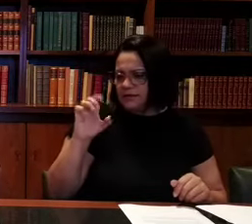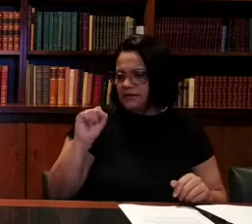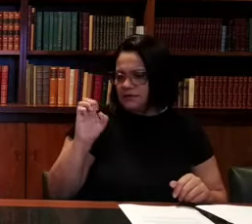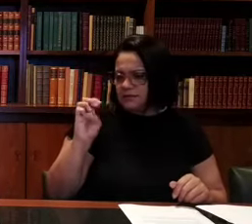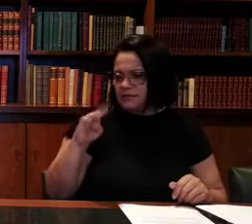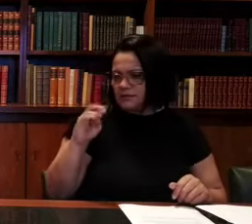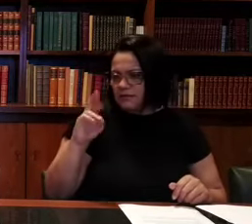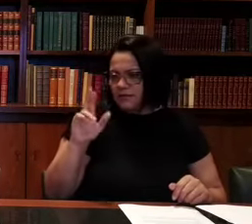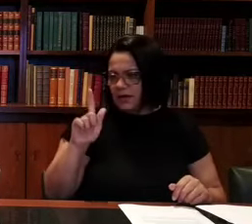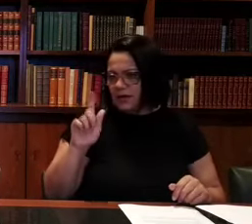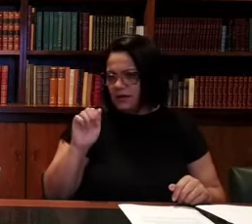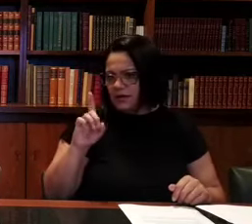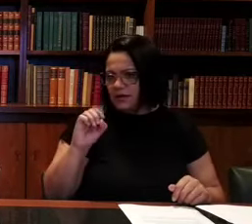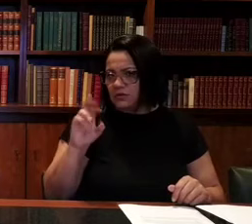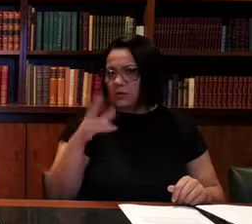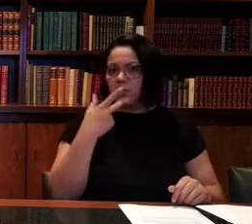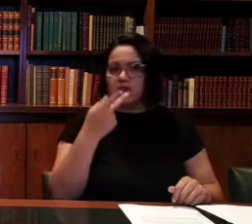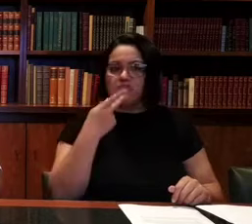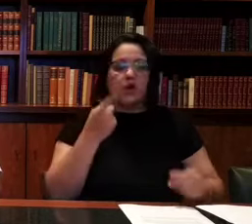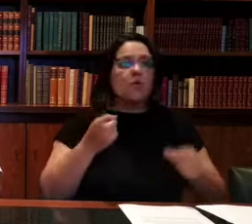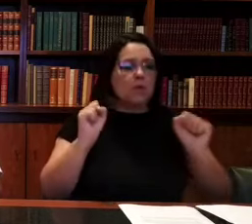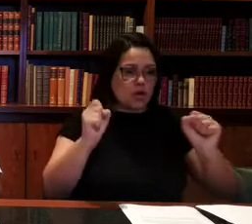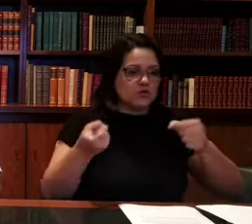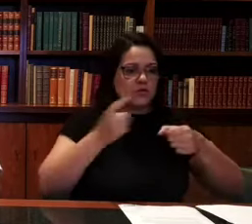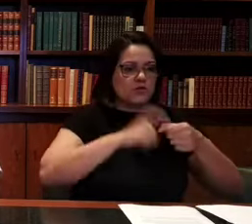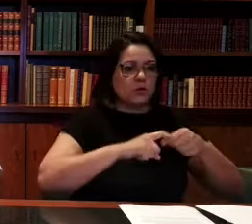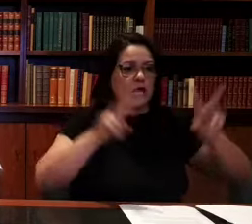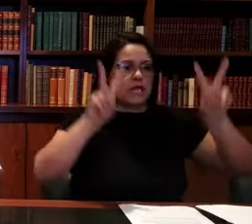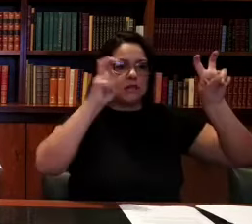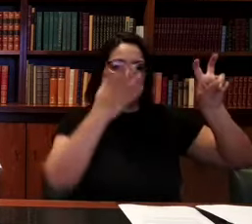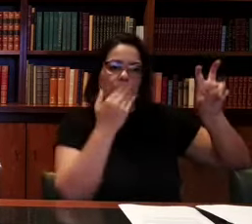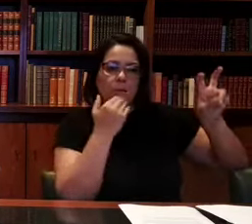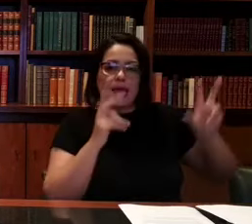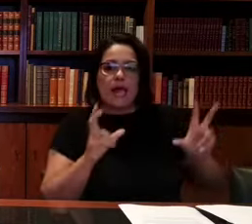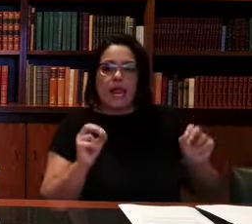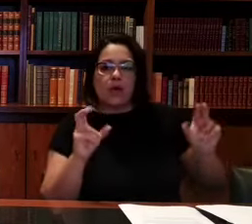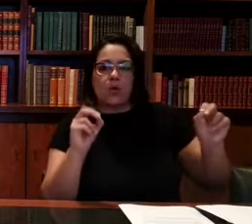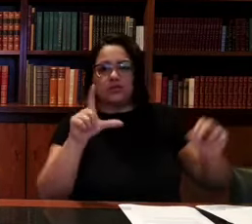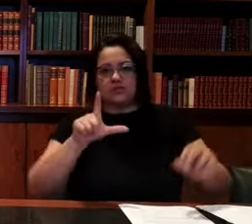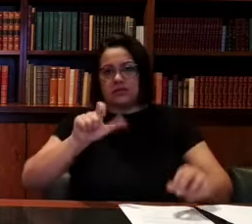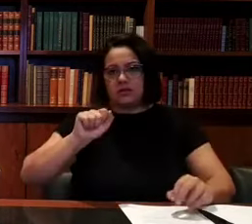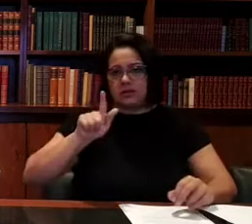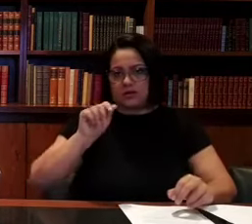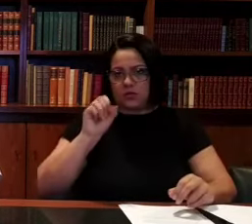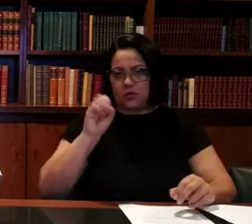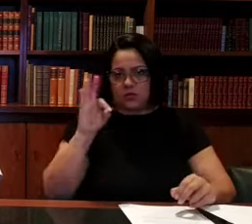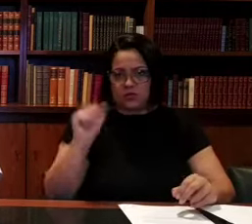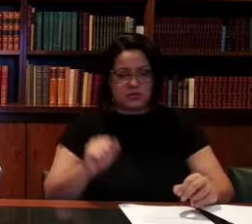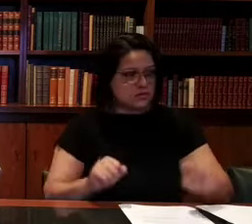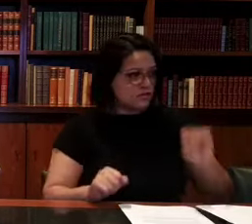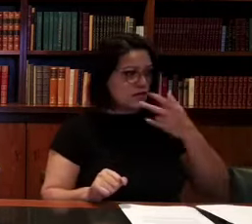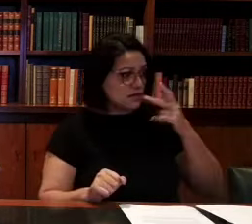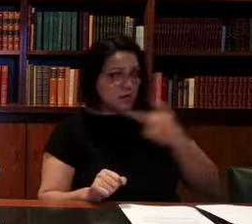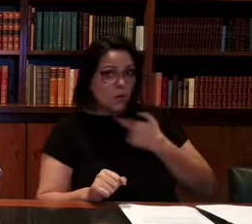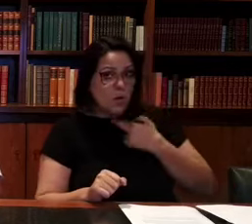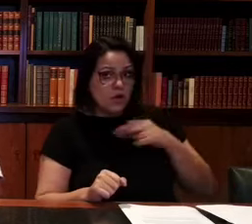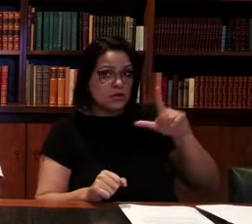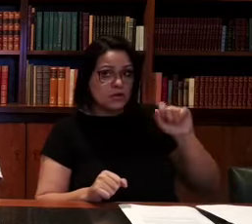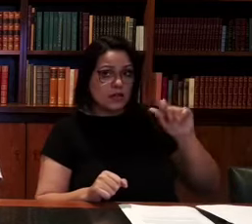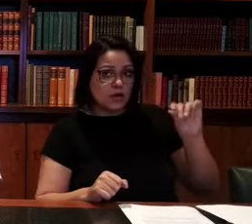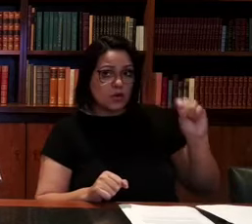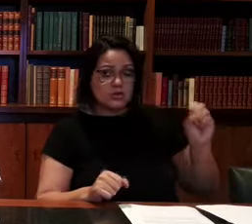liminar para retornar aí a o cardápio do supremo nem se o juiz de Instância disse não pode lagosta o outro fazer